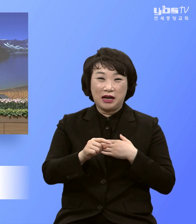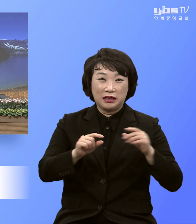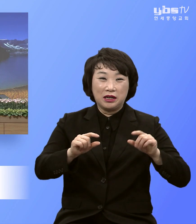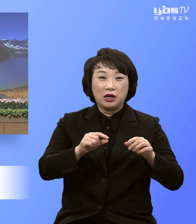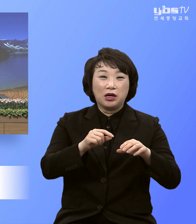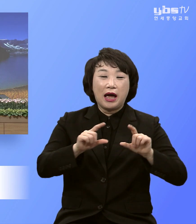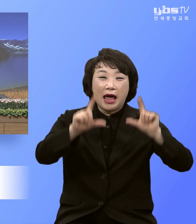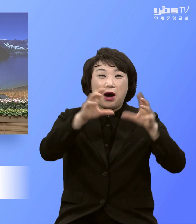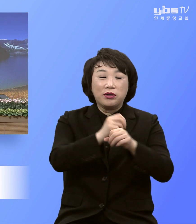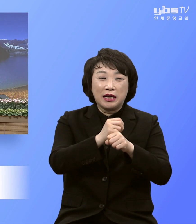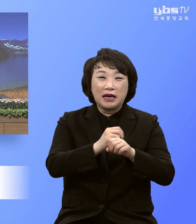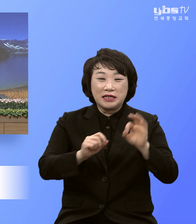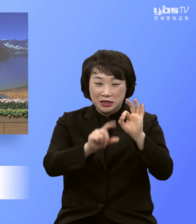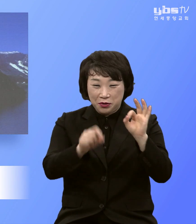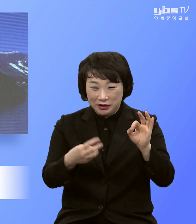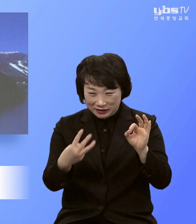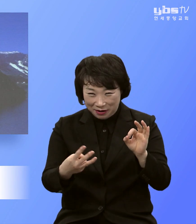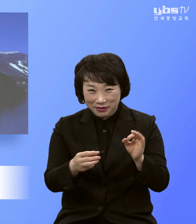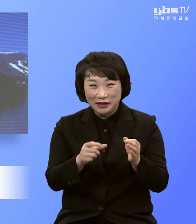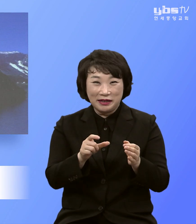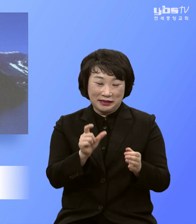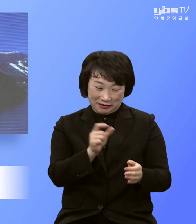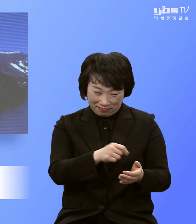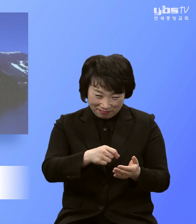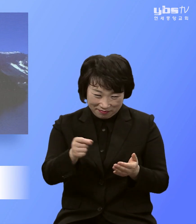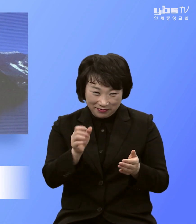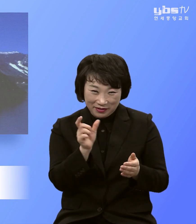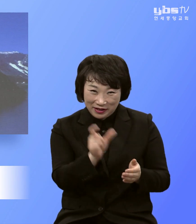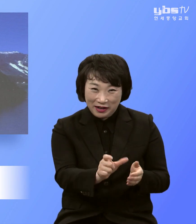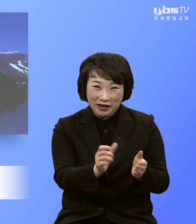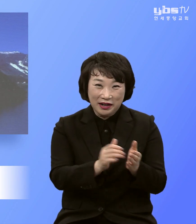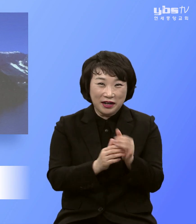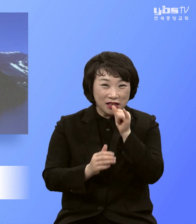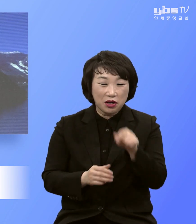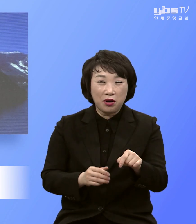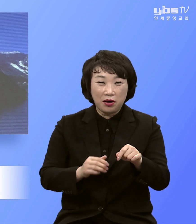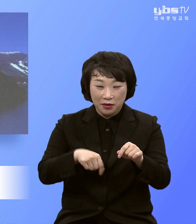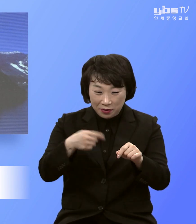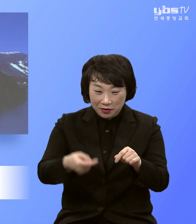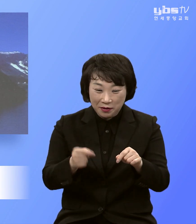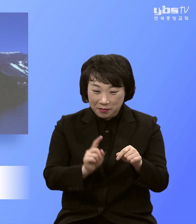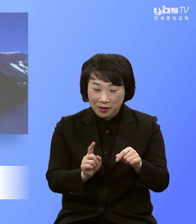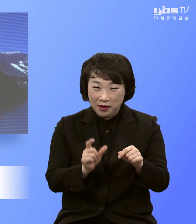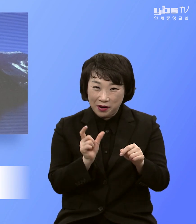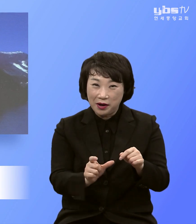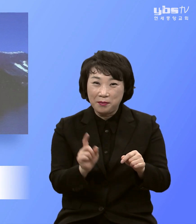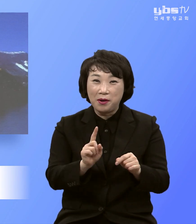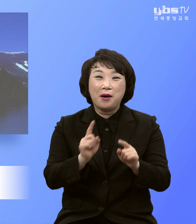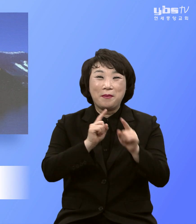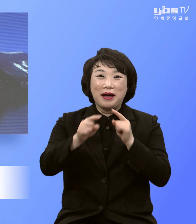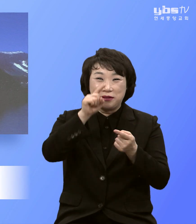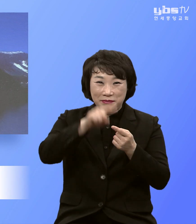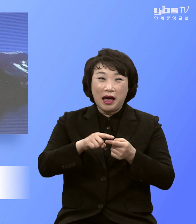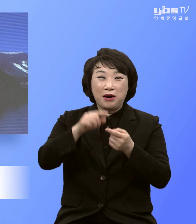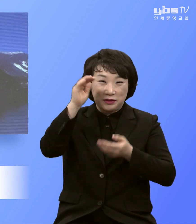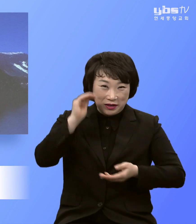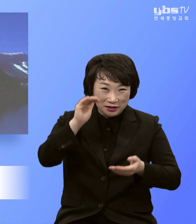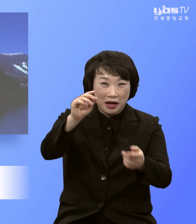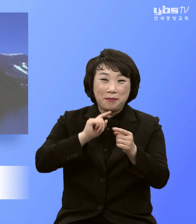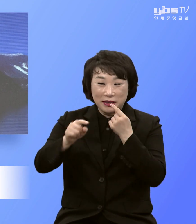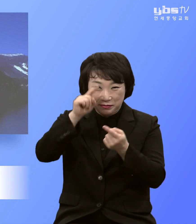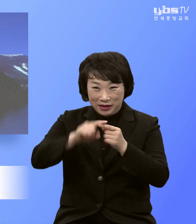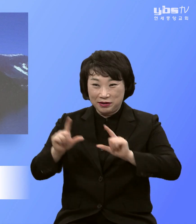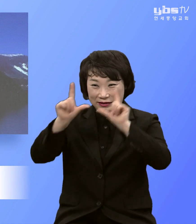3일 이렇게 써서 딱 해놨어요. 여기 뭐라고 썼냐, 말씀대로 전하고 말씀대로